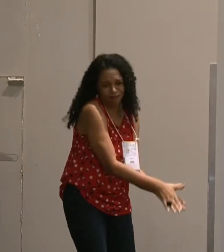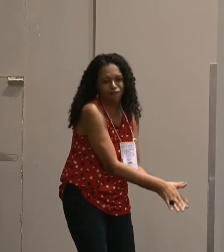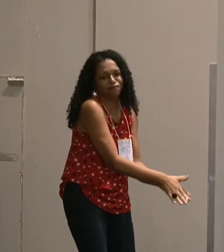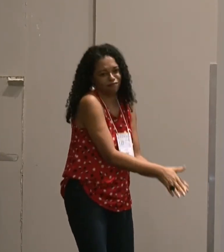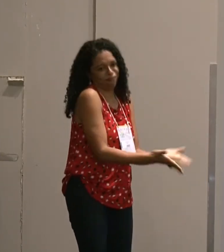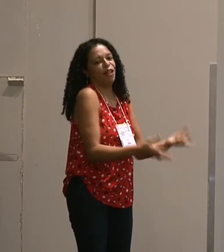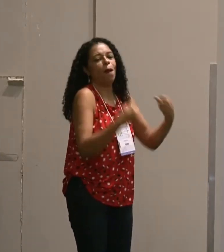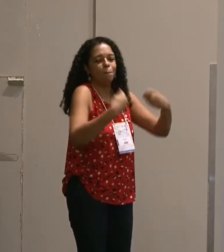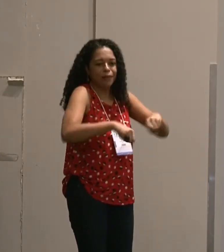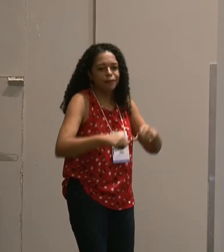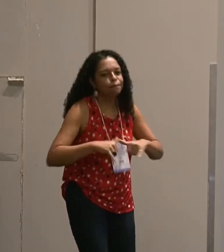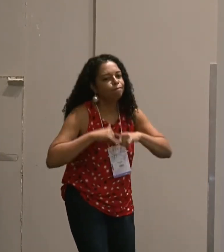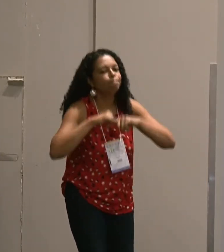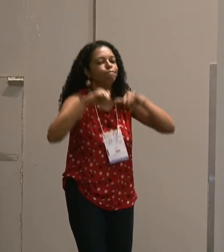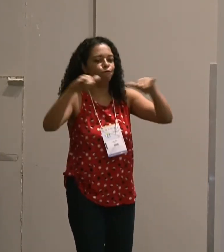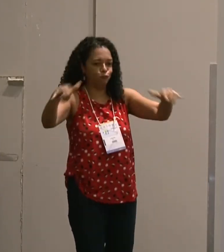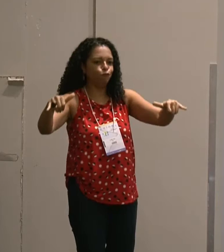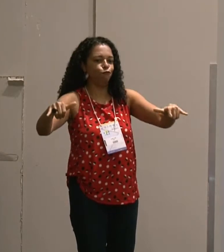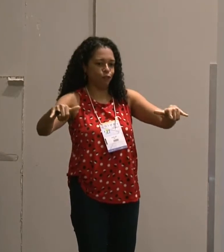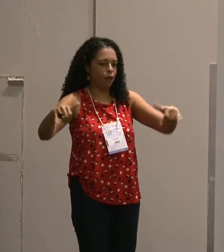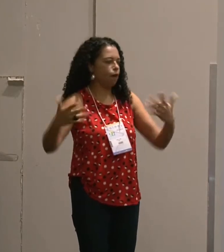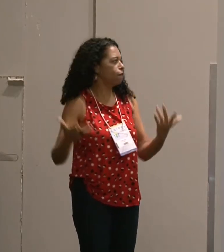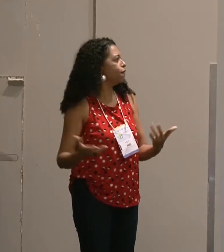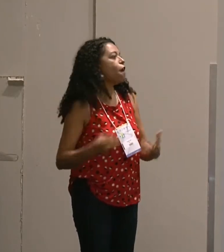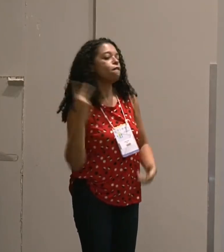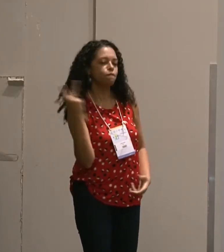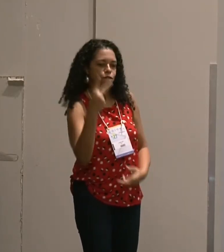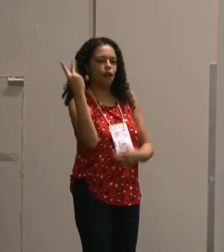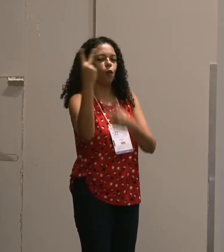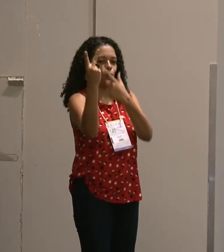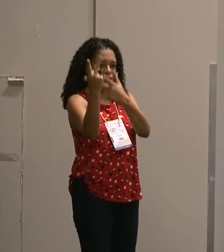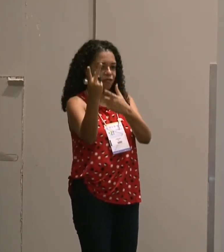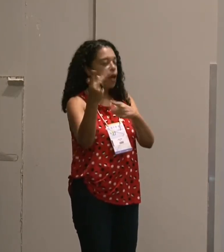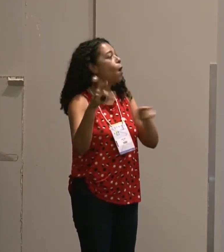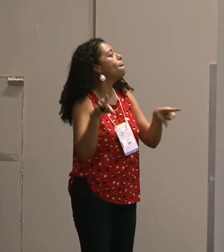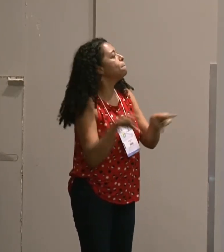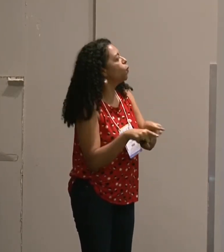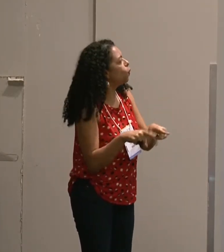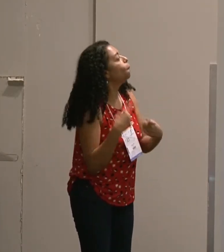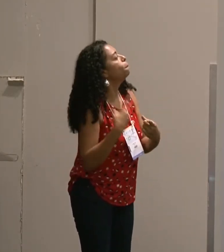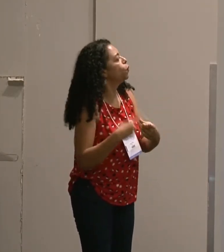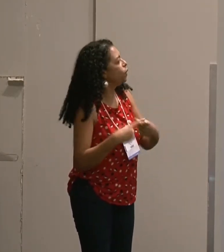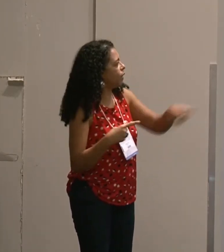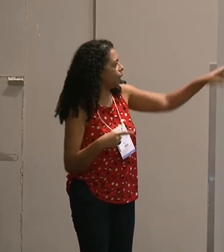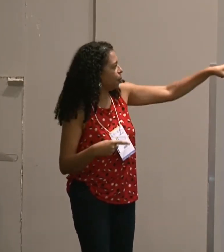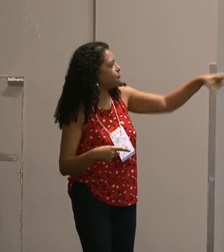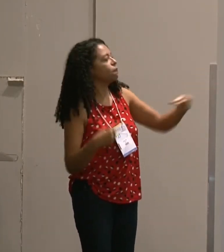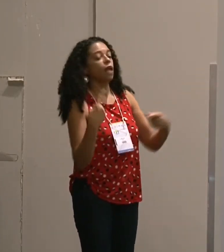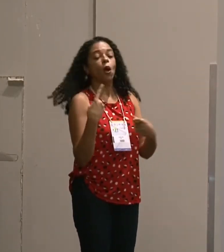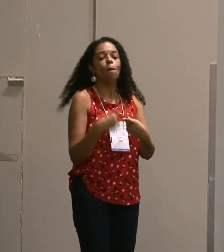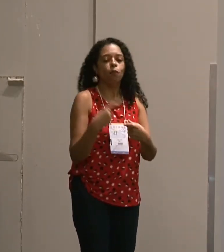ainda e com mais preconceito ainda então falta divulgação e valorização desse trabalho dessa